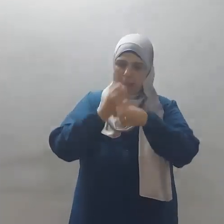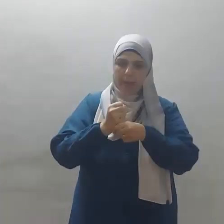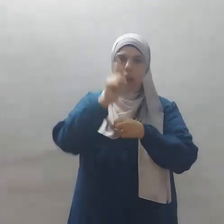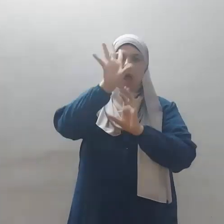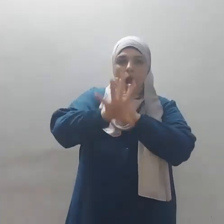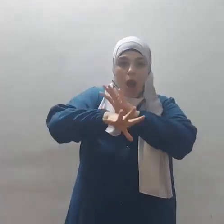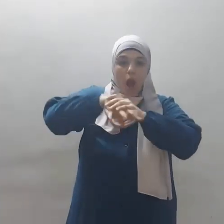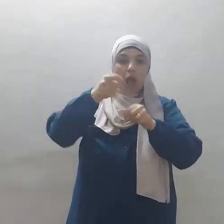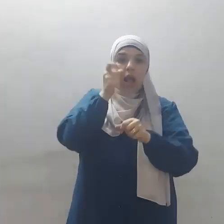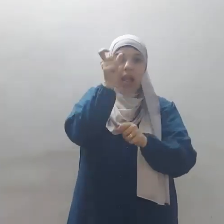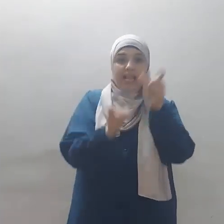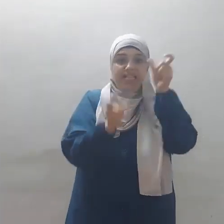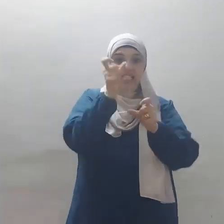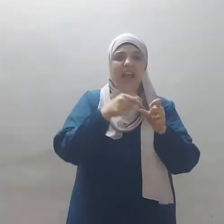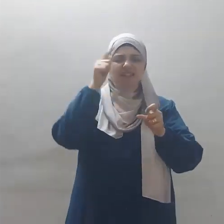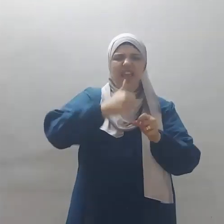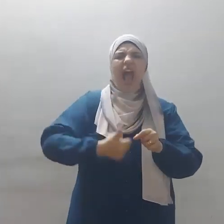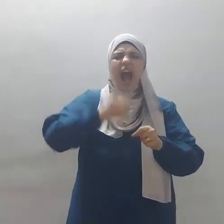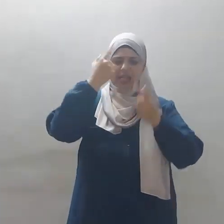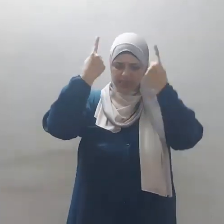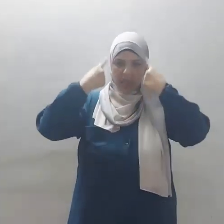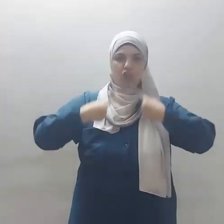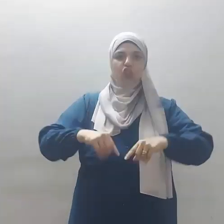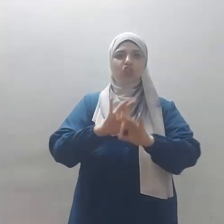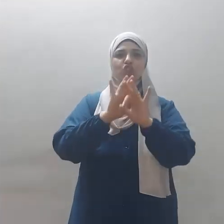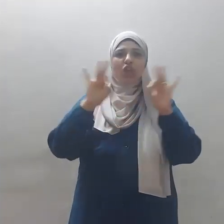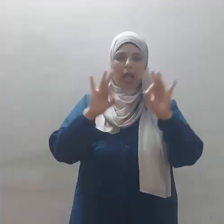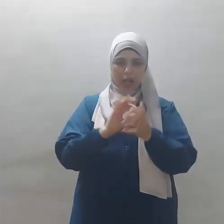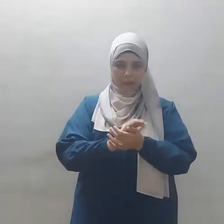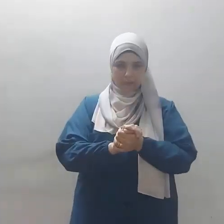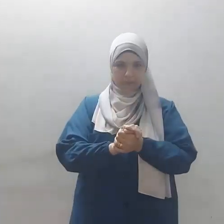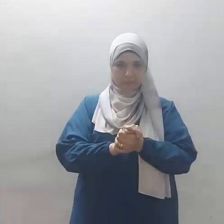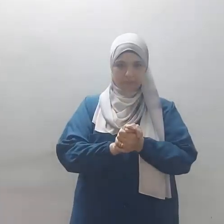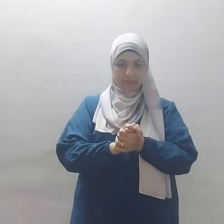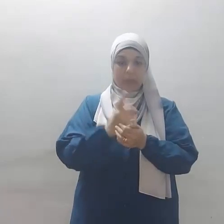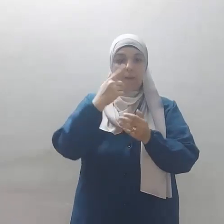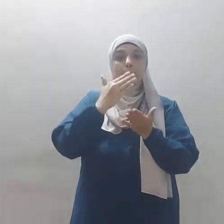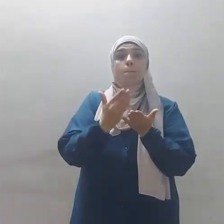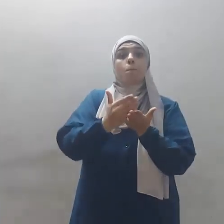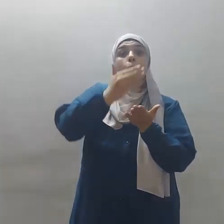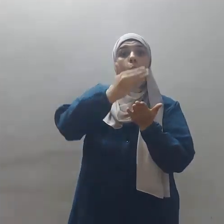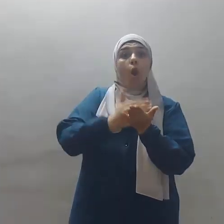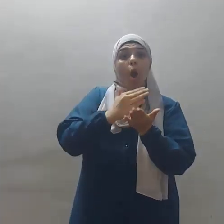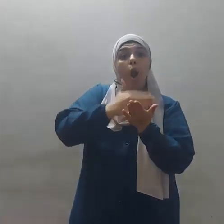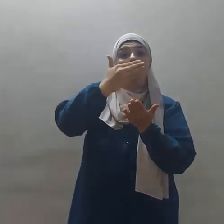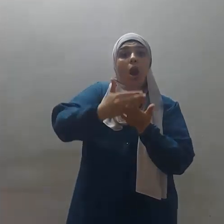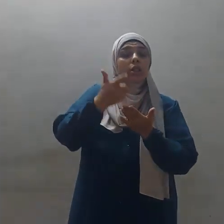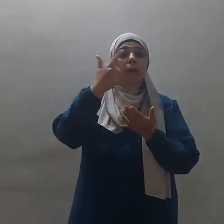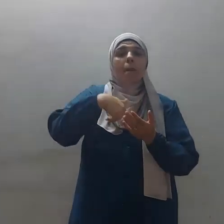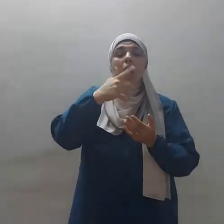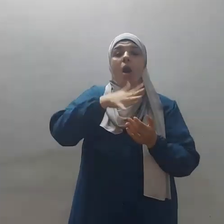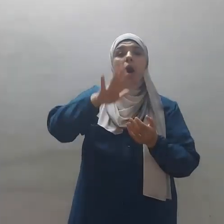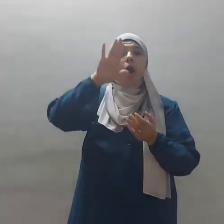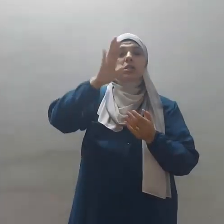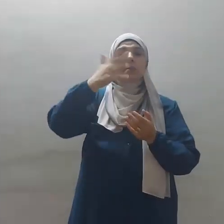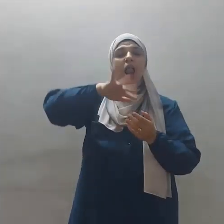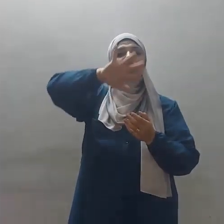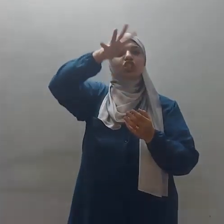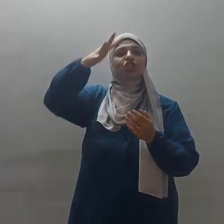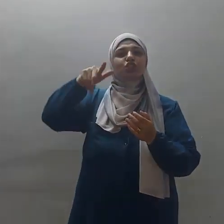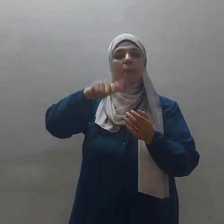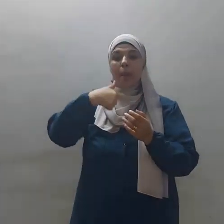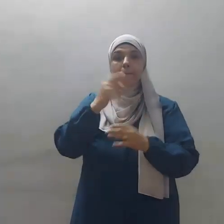خلقنا الانسان في احسن تقويم مقدما القسم بطور سينين على القسم